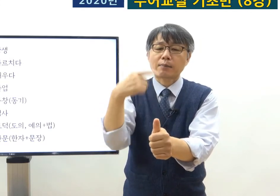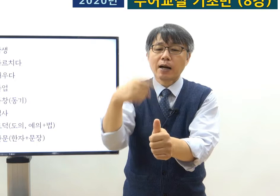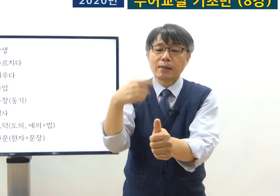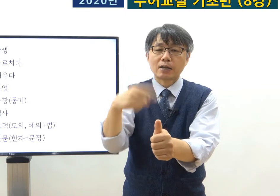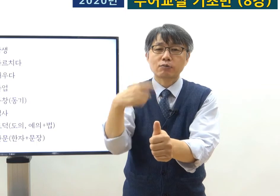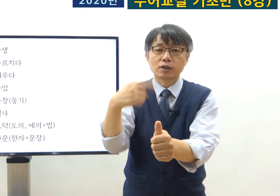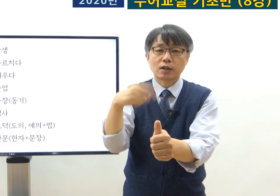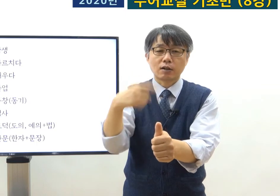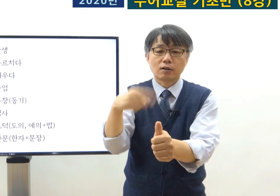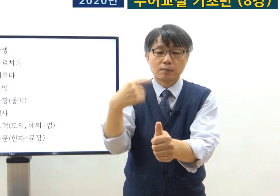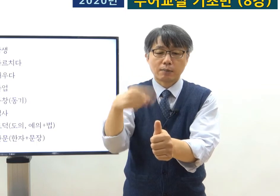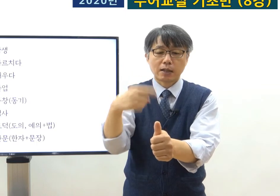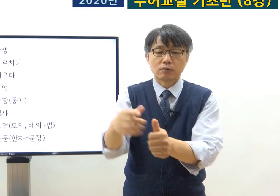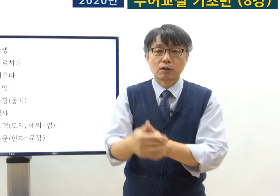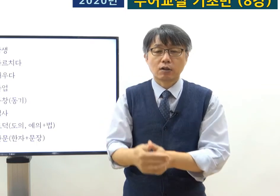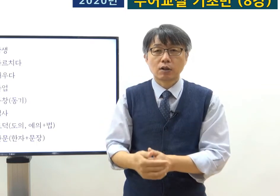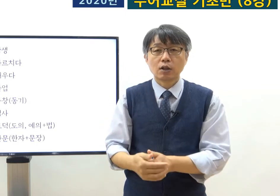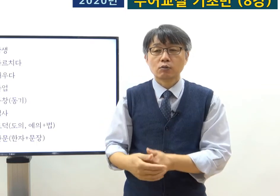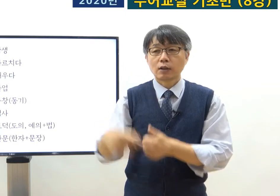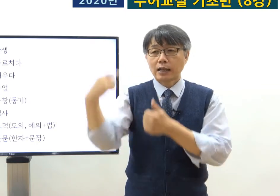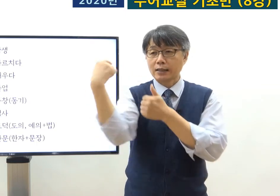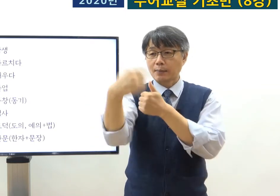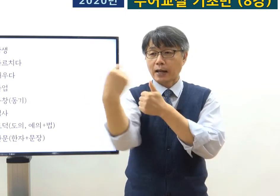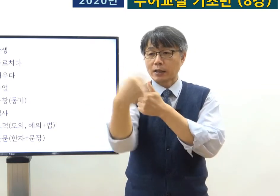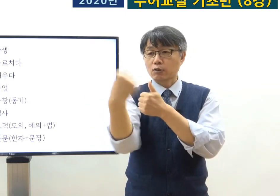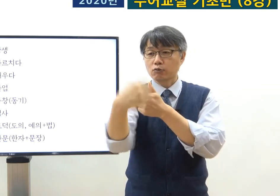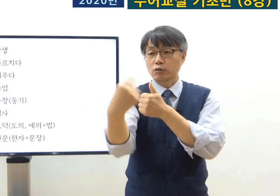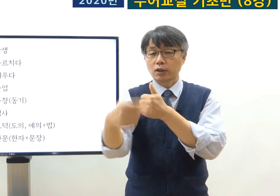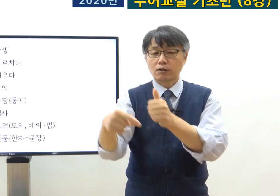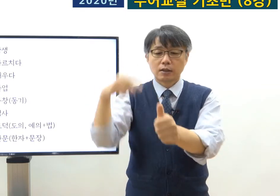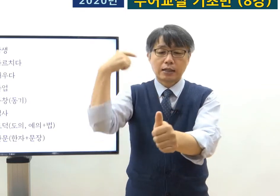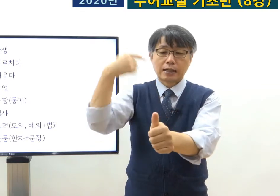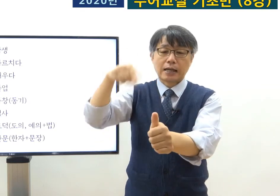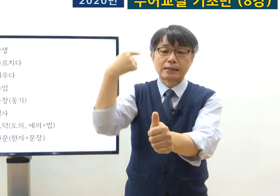말해 주는 거예요. 막 말해 주는 거예요. 누가 나한테 막 가르쳐 주는 거예요. 가르치다.